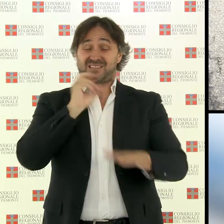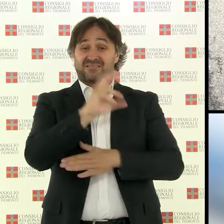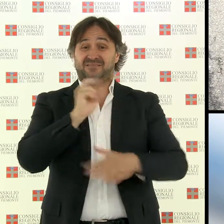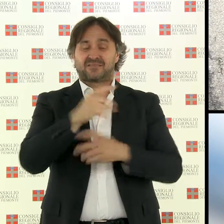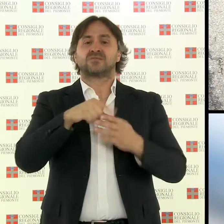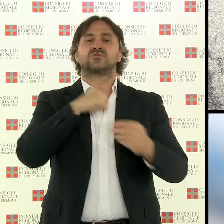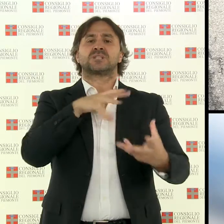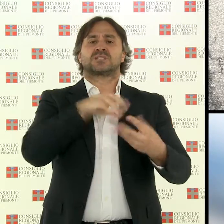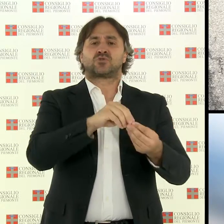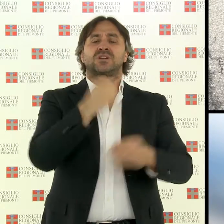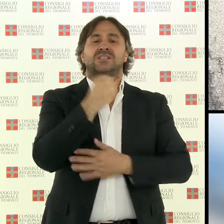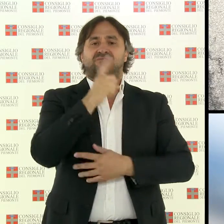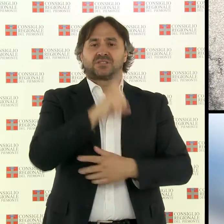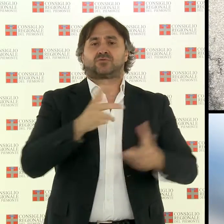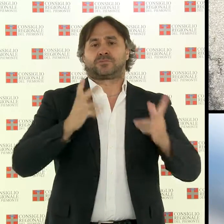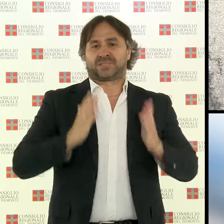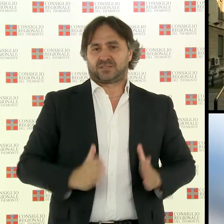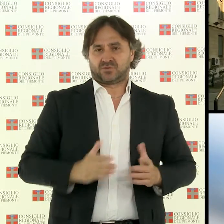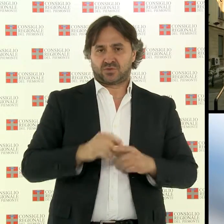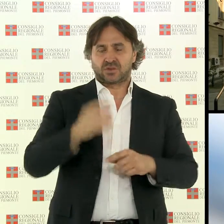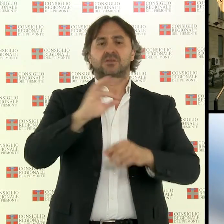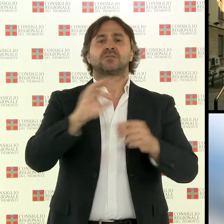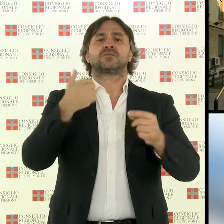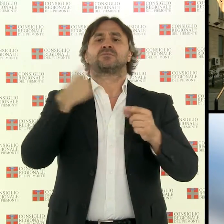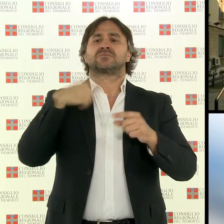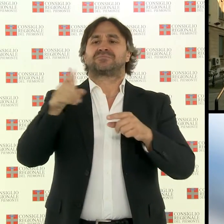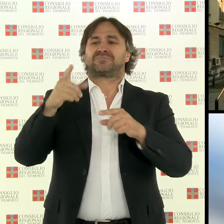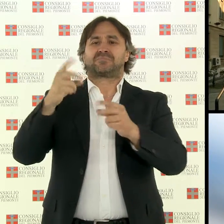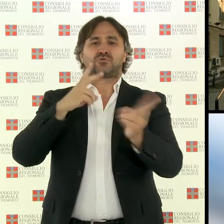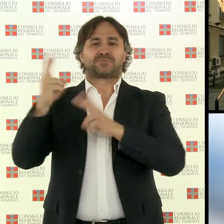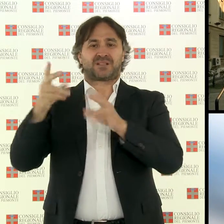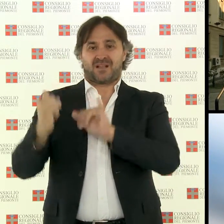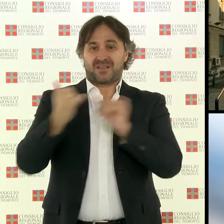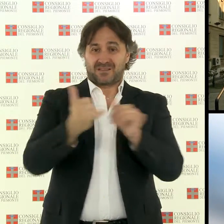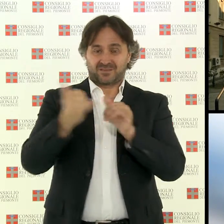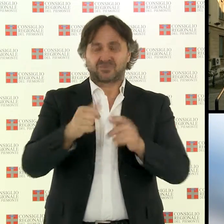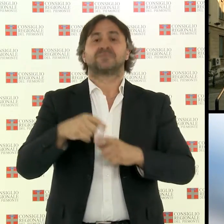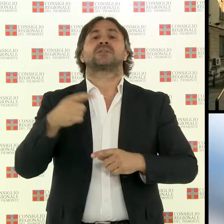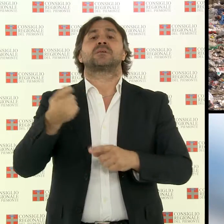dei servizi alla persona e delle opposizioni alle dimissioni ospedaliere, della previdenza